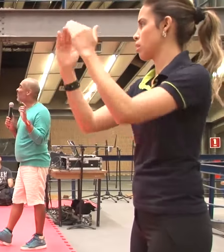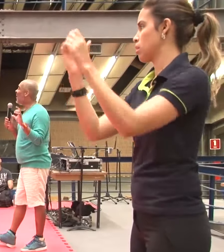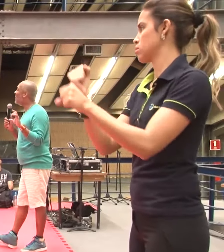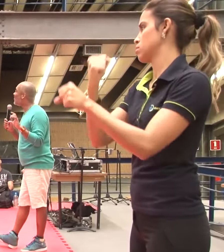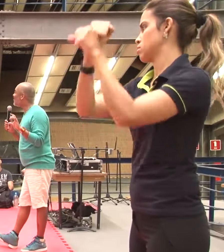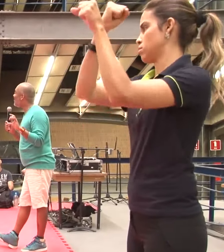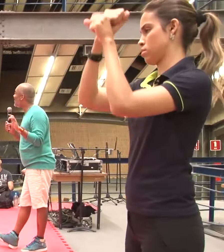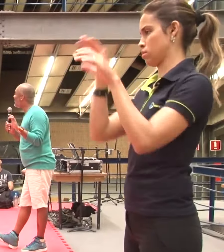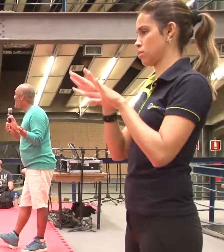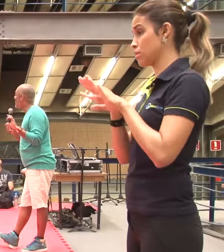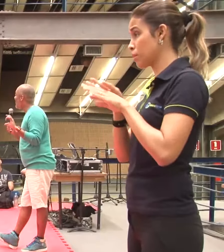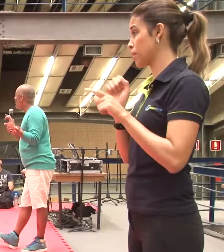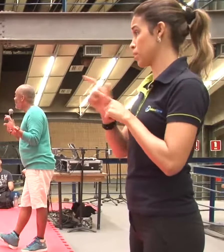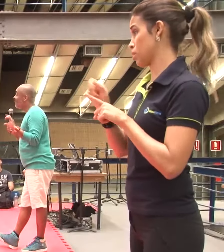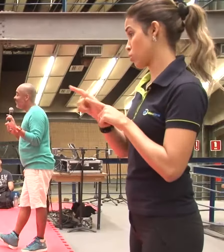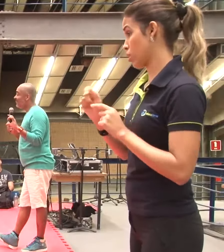E os aluguéis vão seguindo.